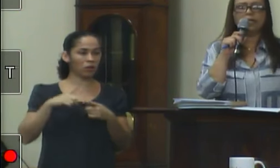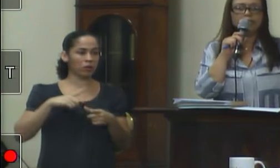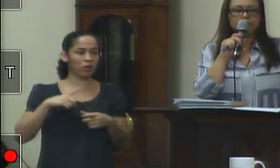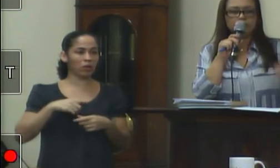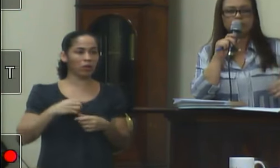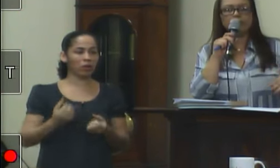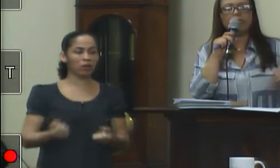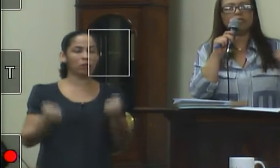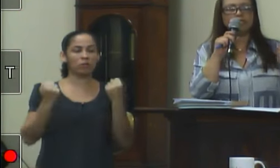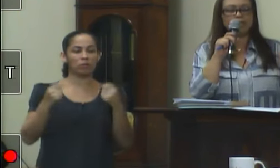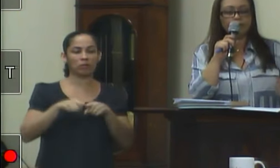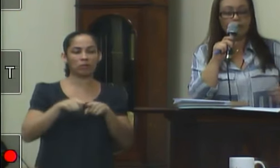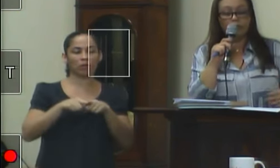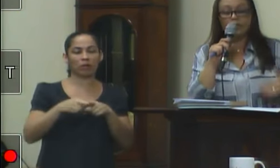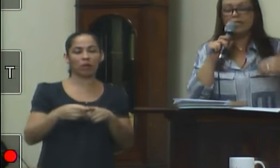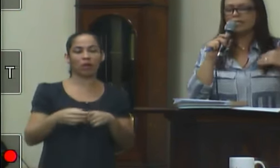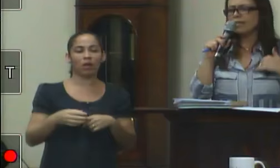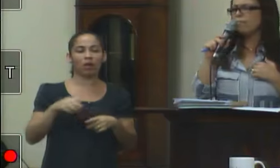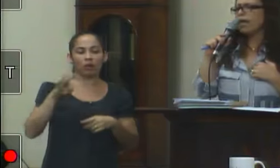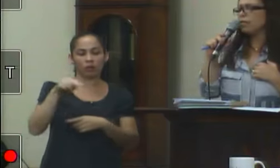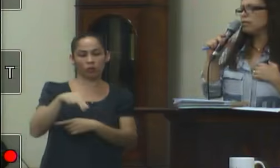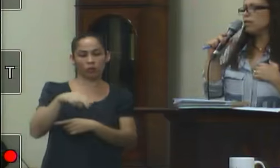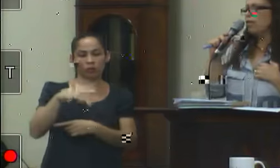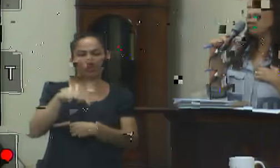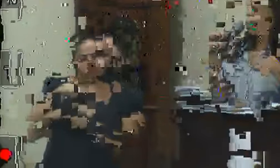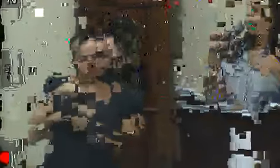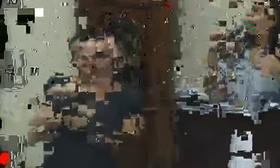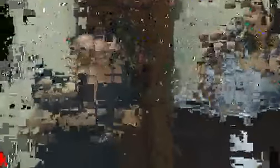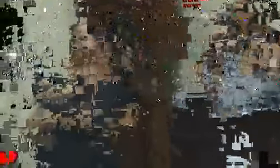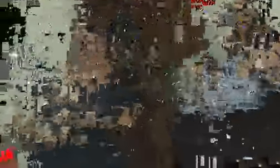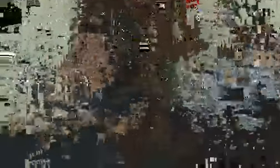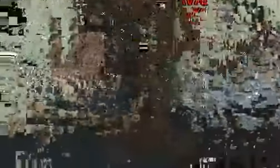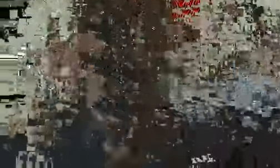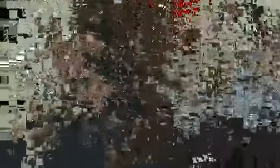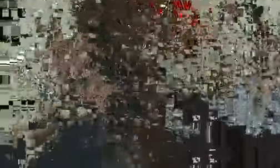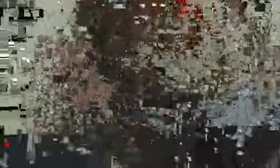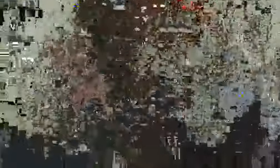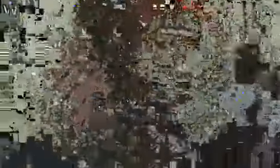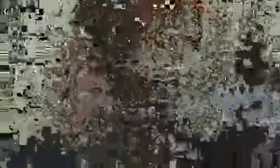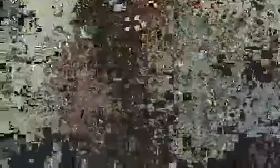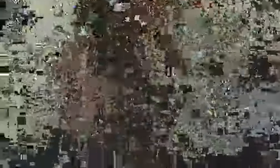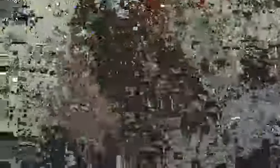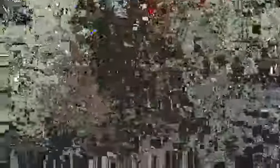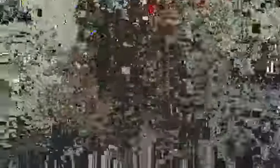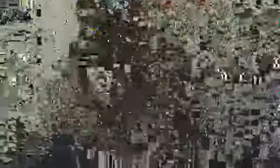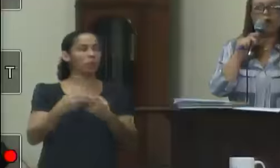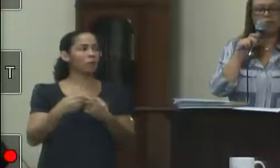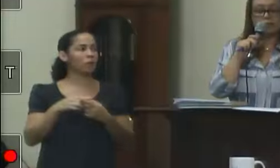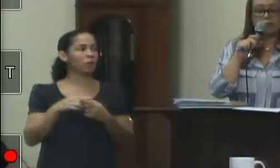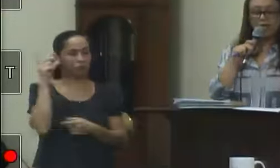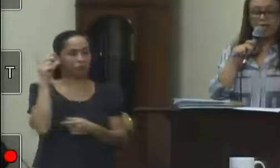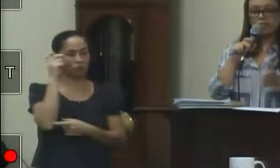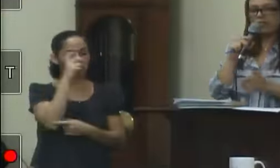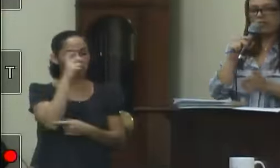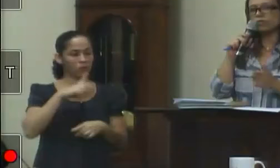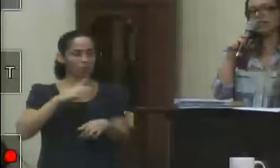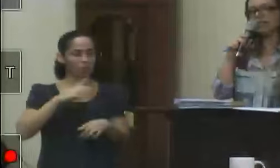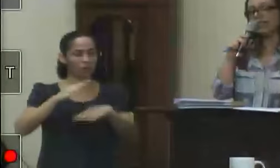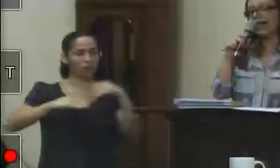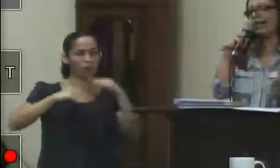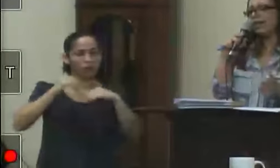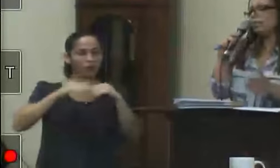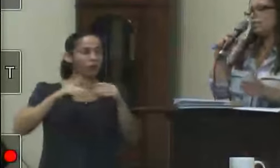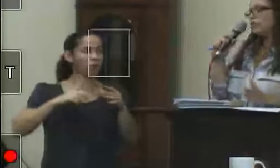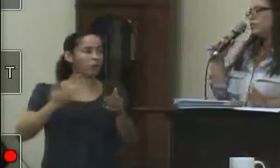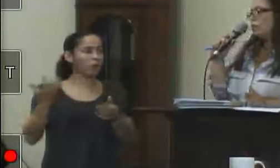fisioterapia, nutricionista e fono. Sabemos da nossa dificuldade na fisioterapia atualmente. Nós conseguimos